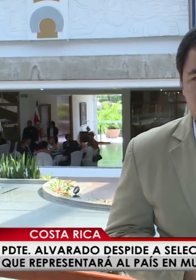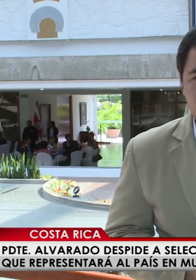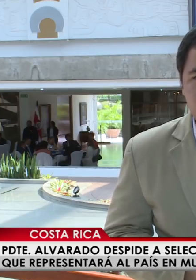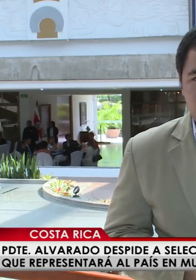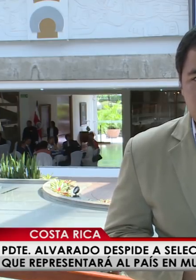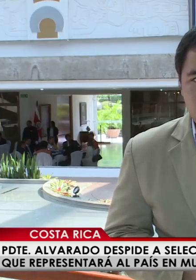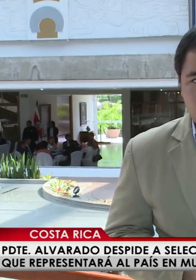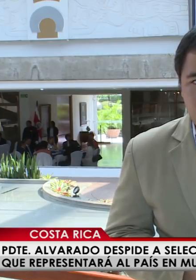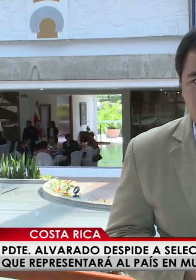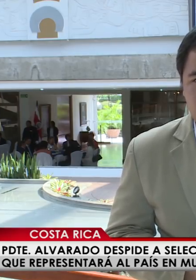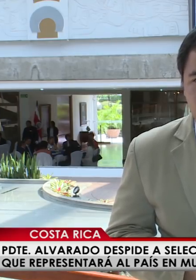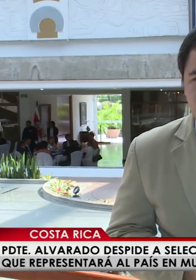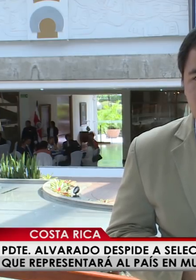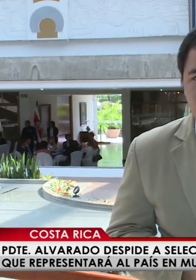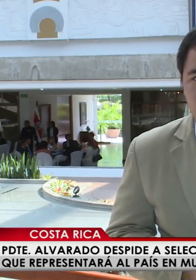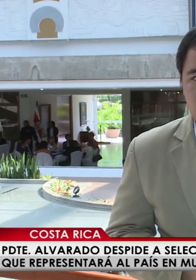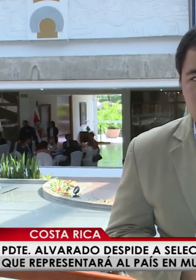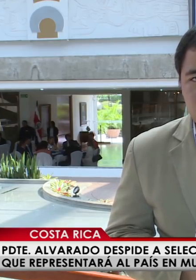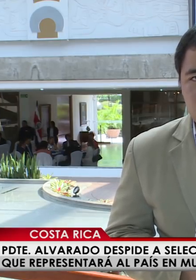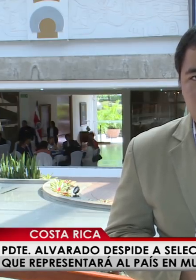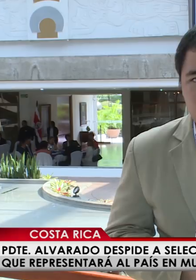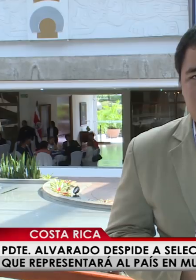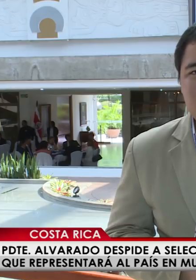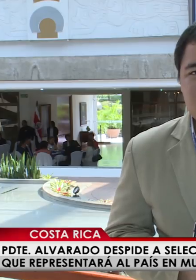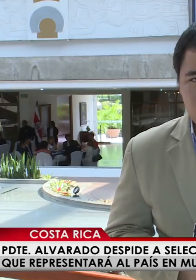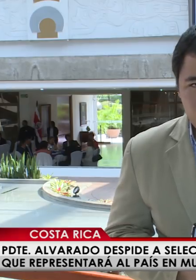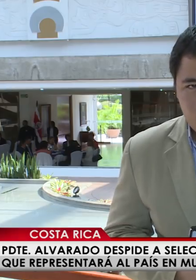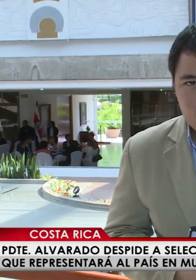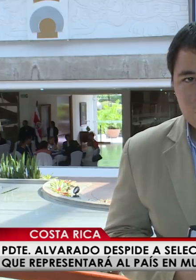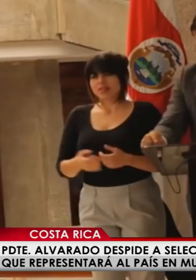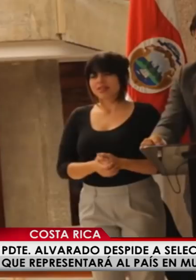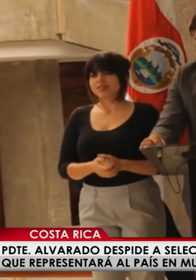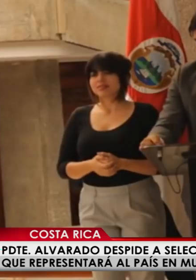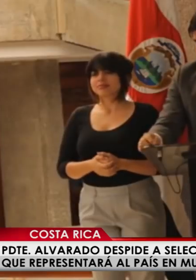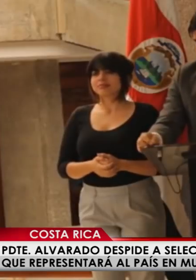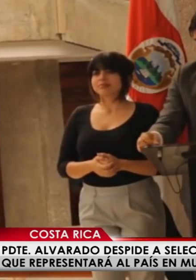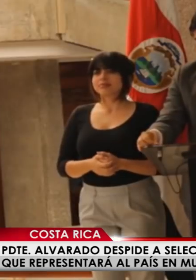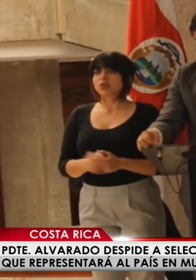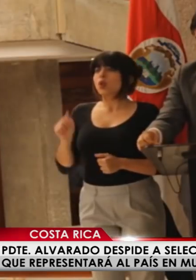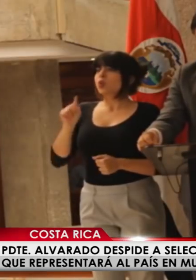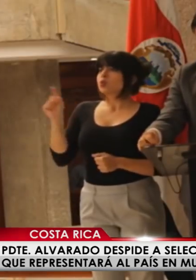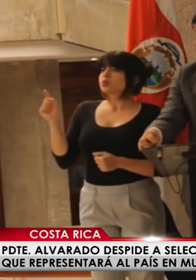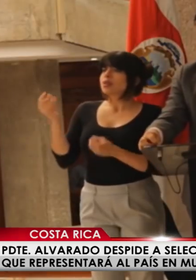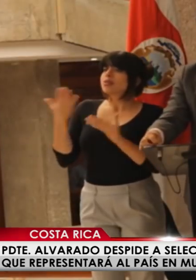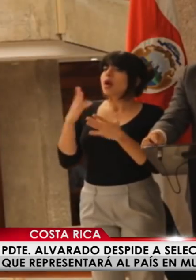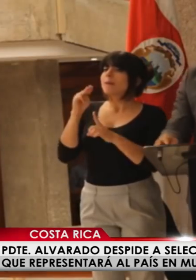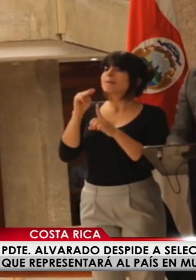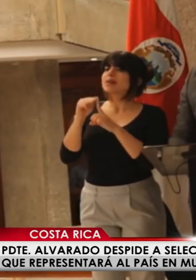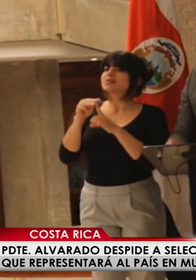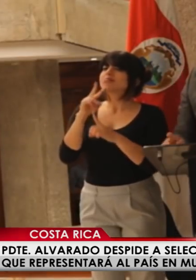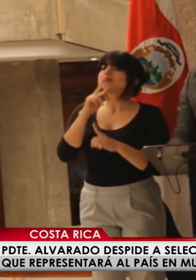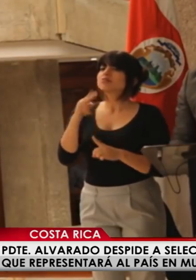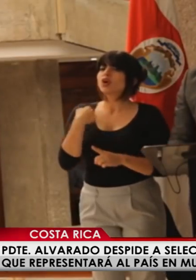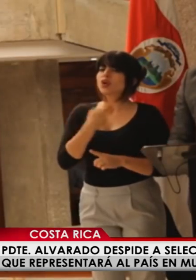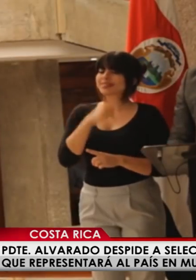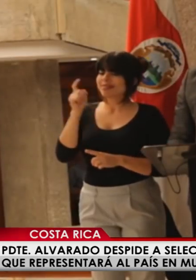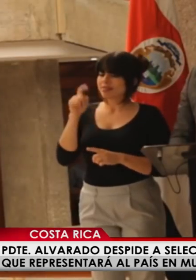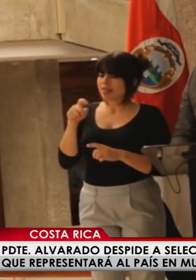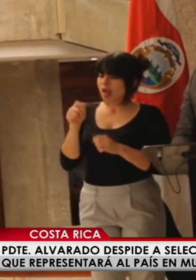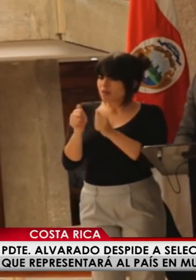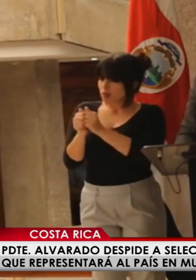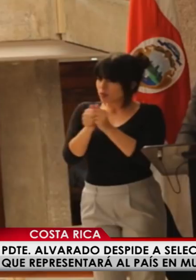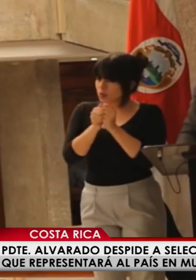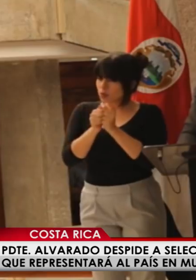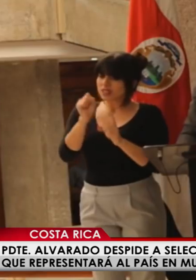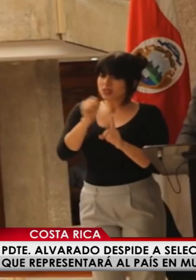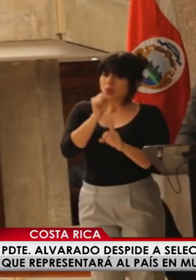de Costa Rica en el Mundial de Rusia 2018. Veamos qué más dijo. Ustedes traen un mensaje que es cierto, tenemos que estar juntos y juntas en las